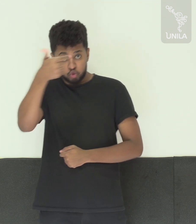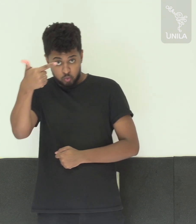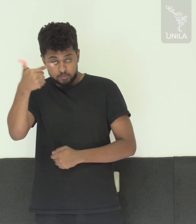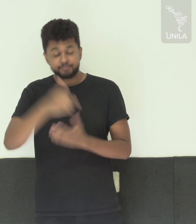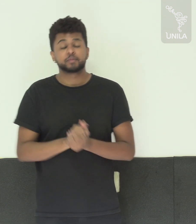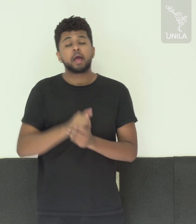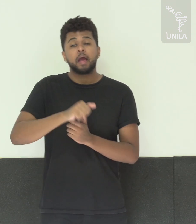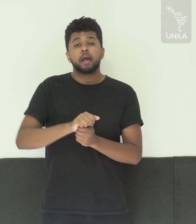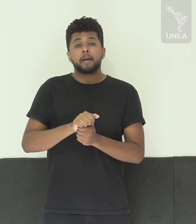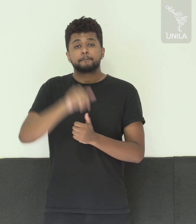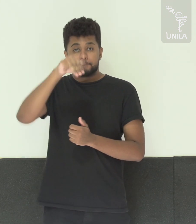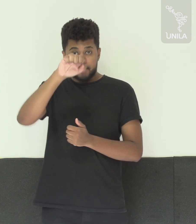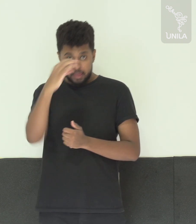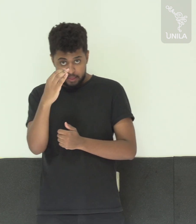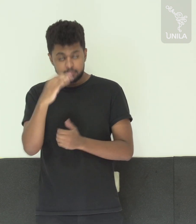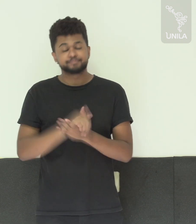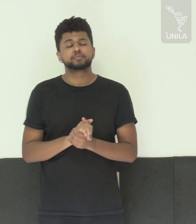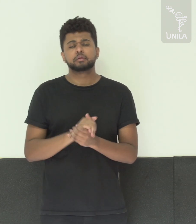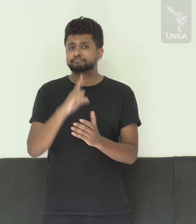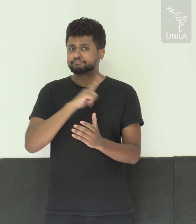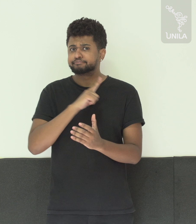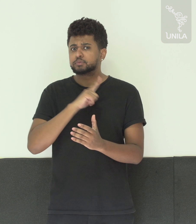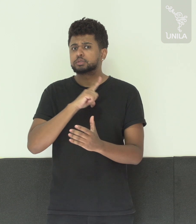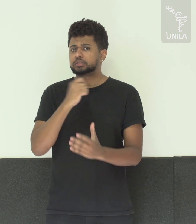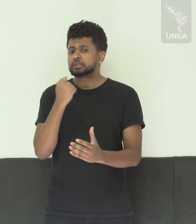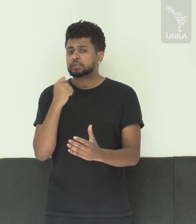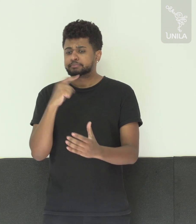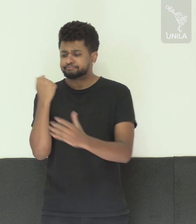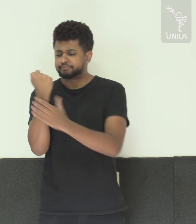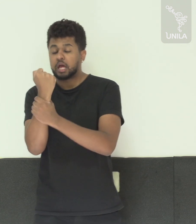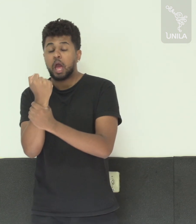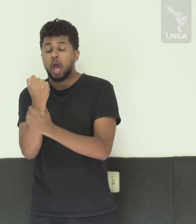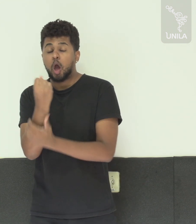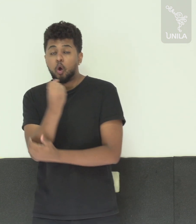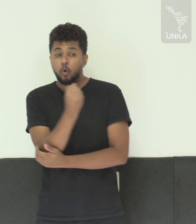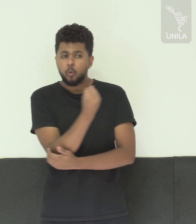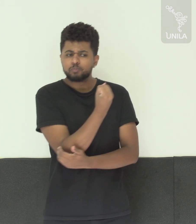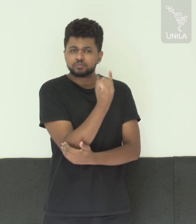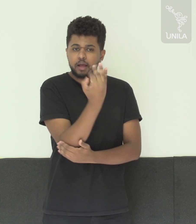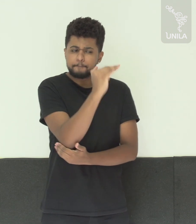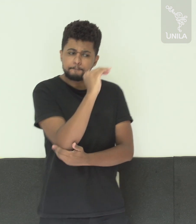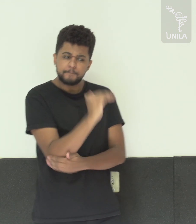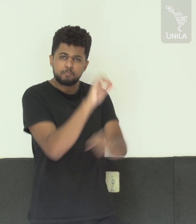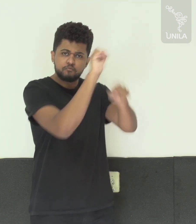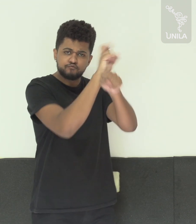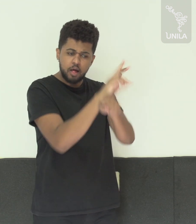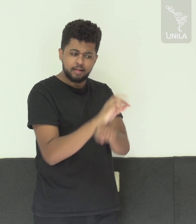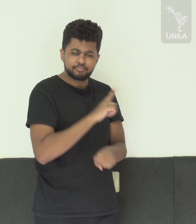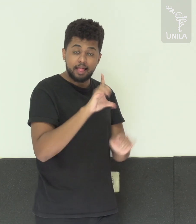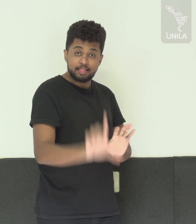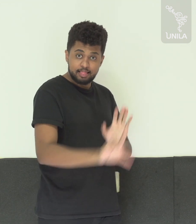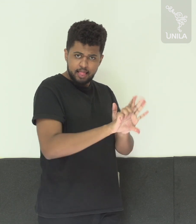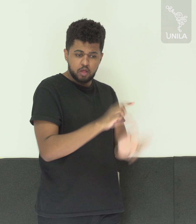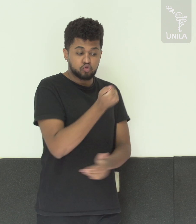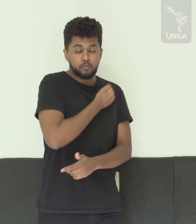21/2012, MEC, assegurado o número mínimo de vagas previsto na lei